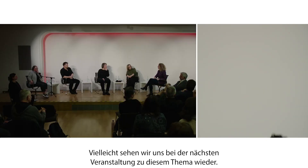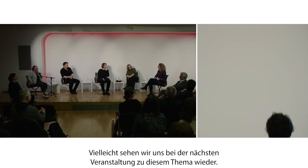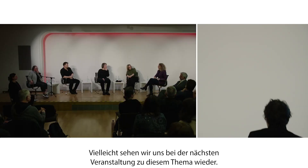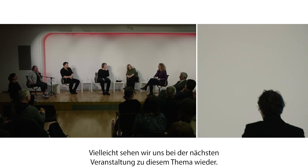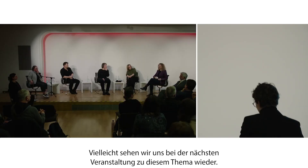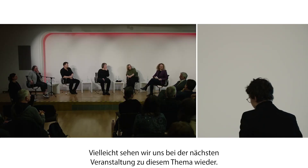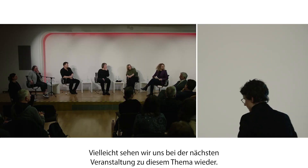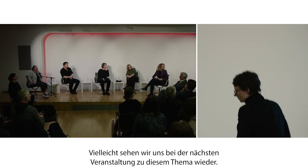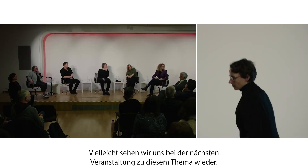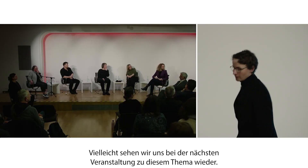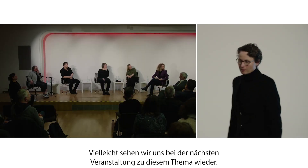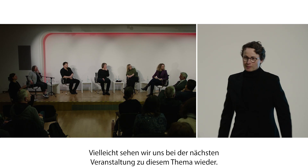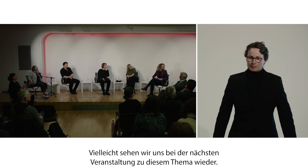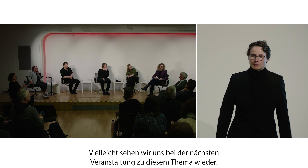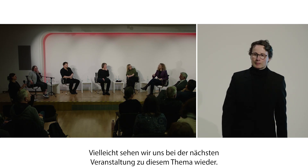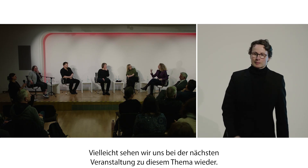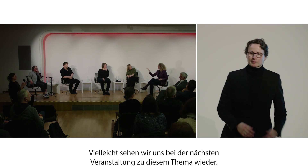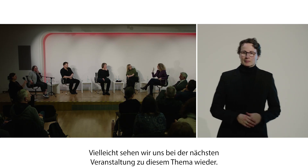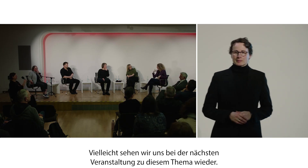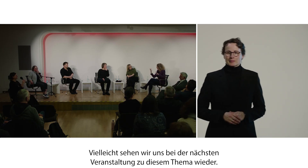der nächsten Veranstaltung zu diesem Thema wieder.